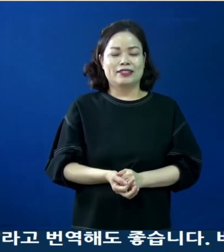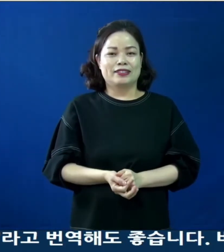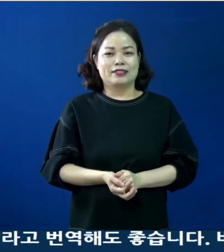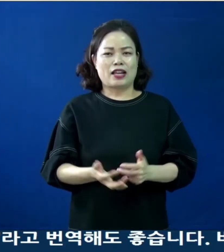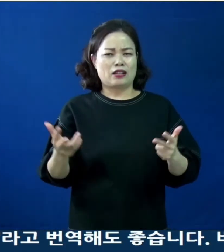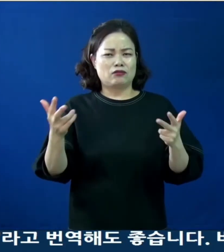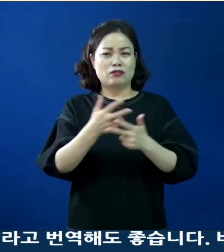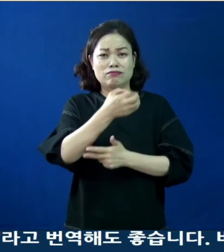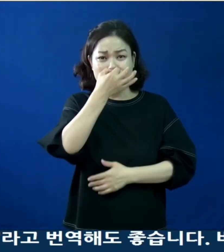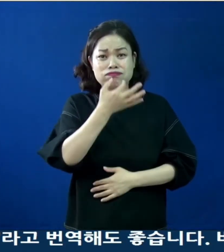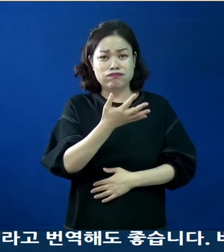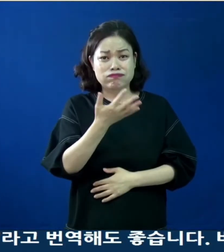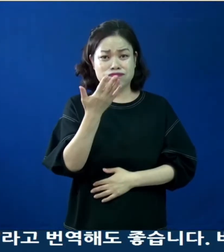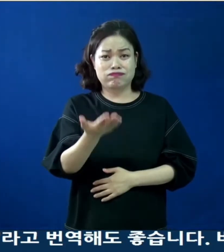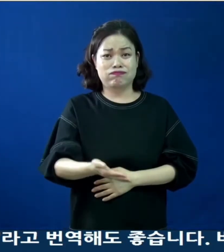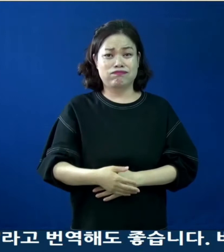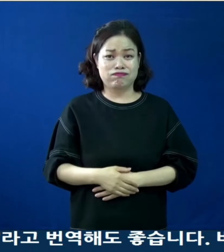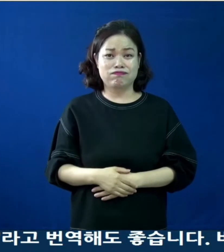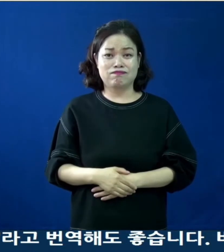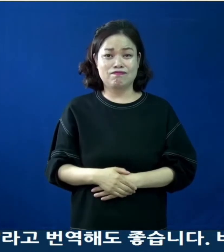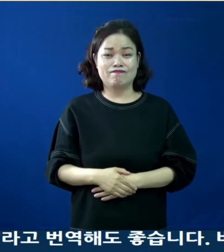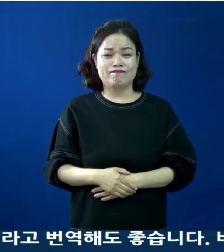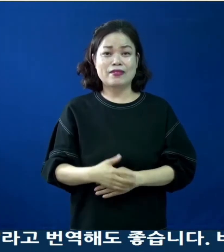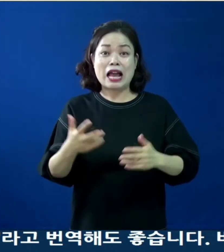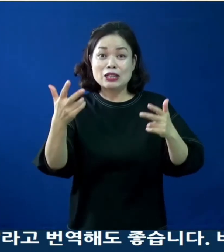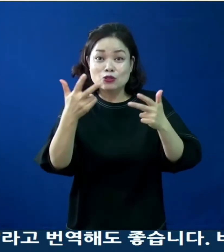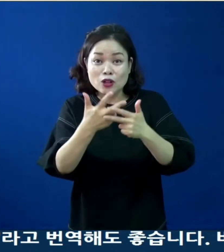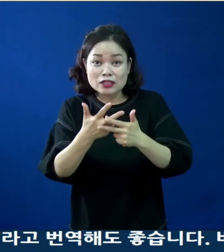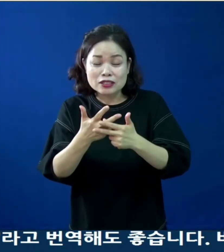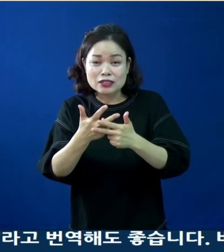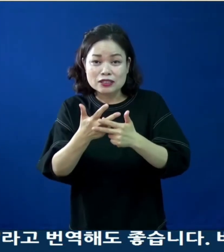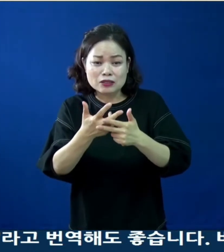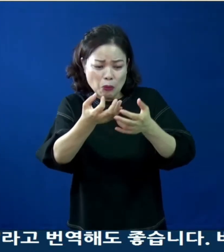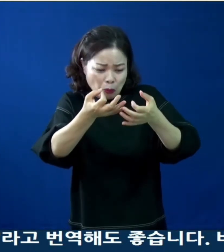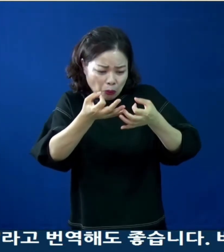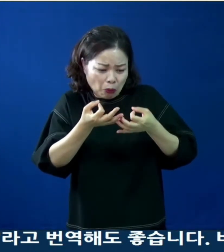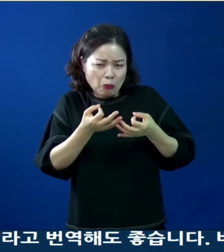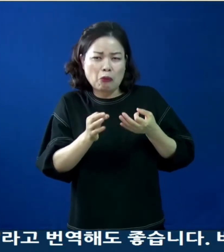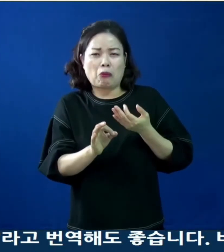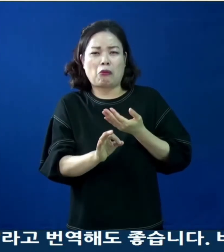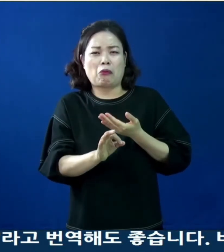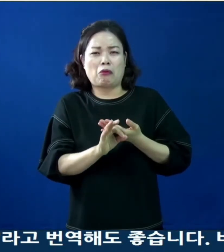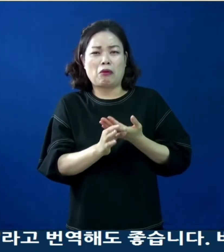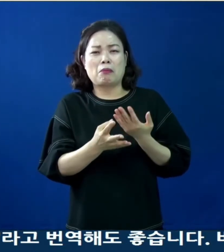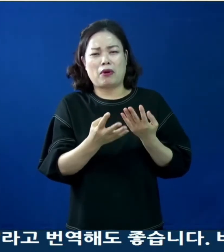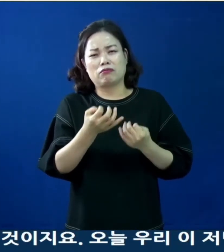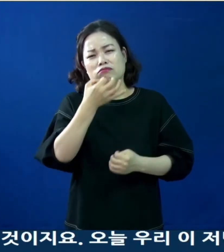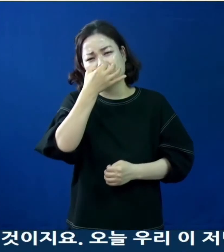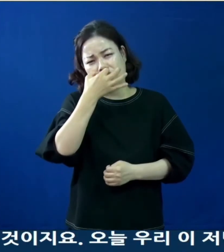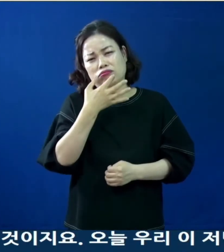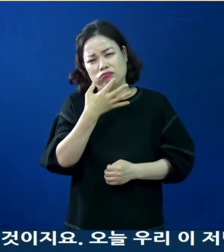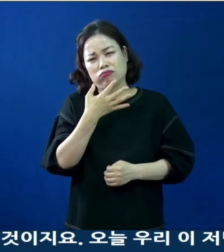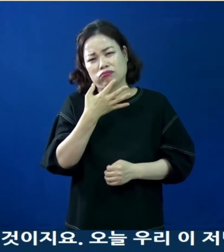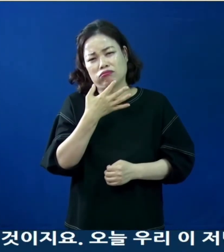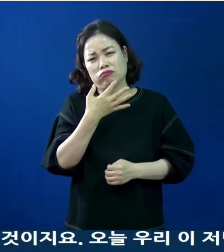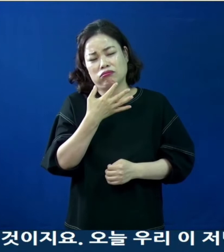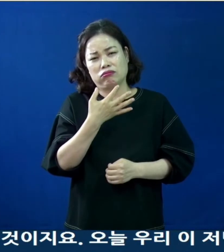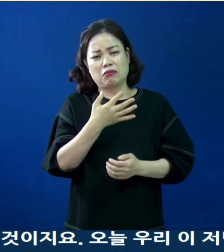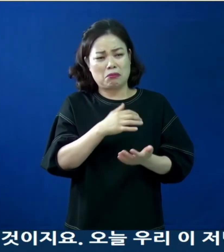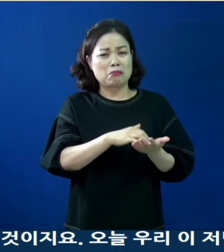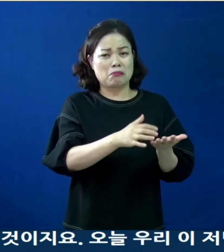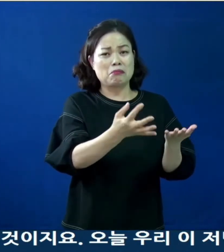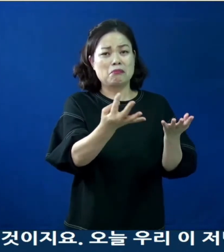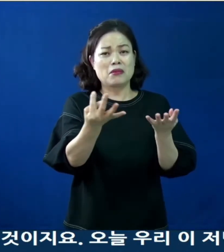한 주간 힘드셨죠? 한 주간 여러분 돌아보면 많이 힘드셨던 분들 다수일 것